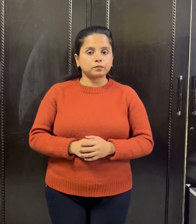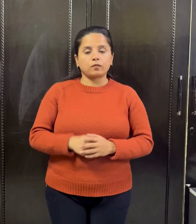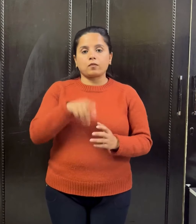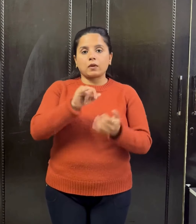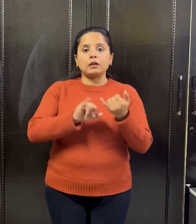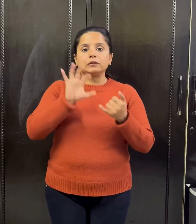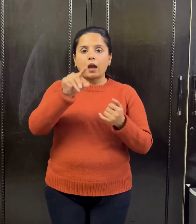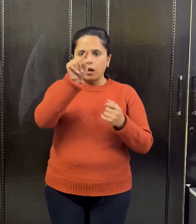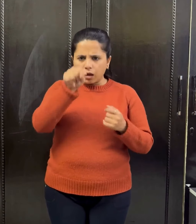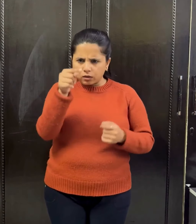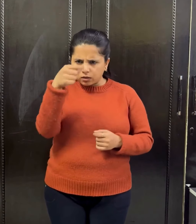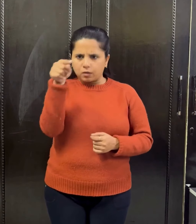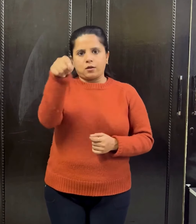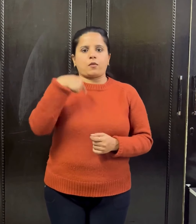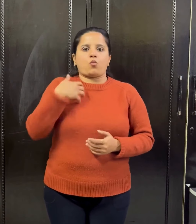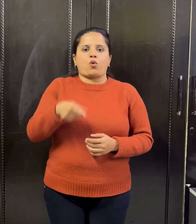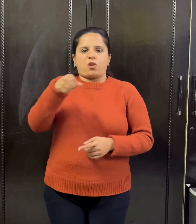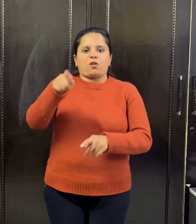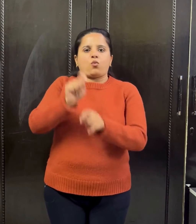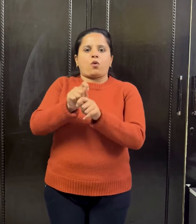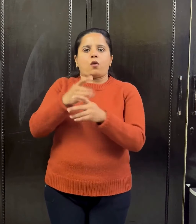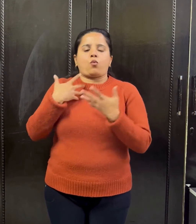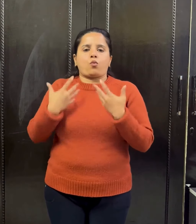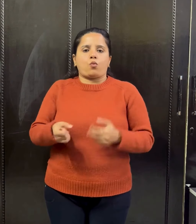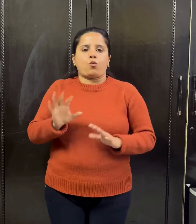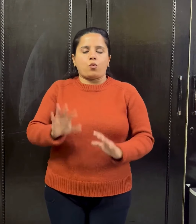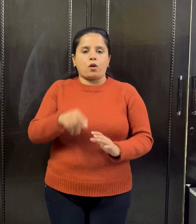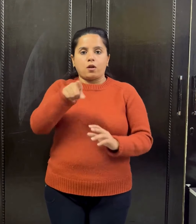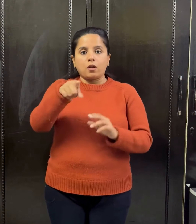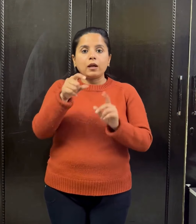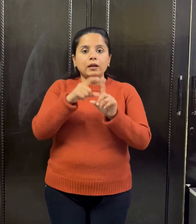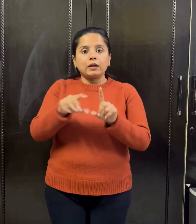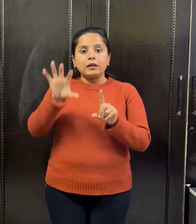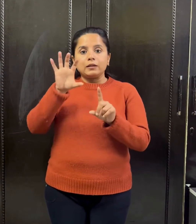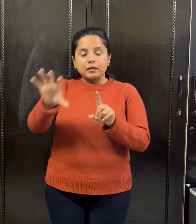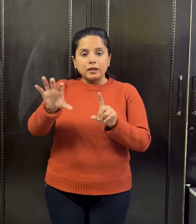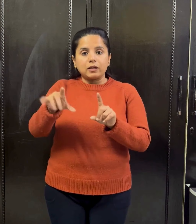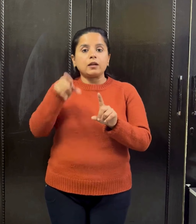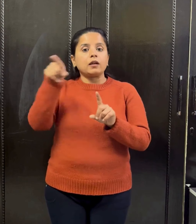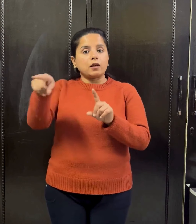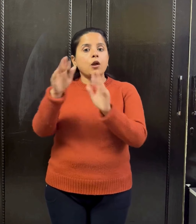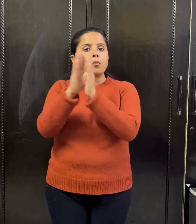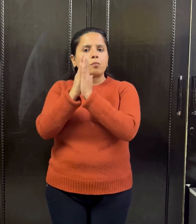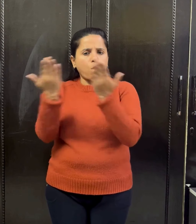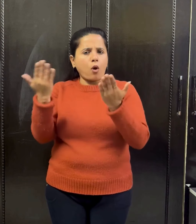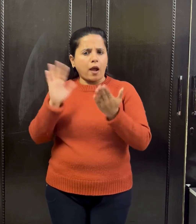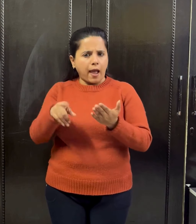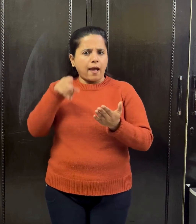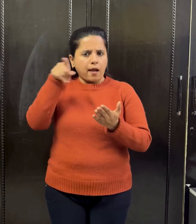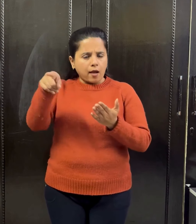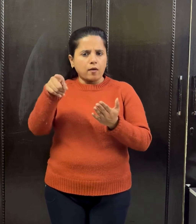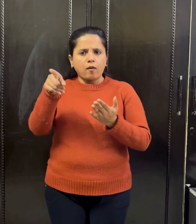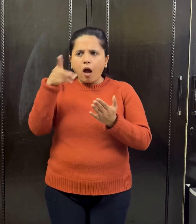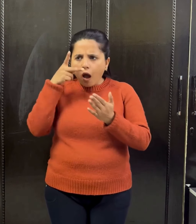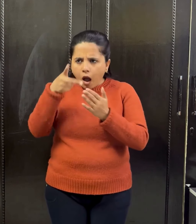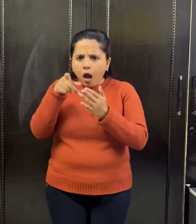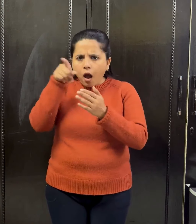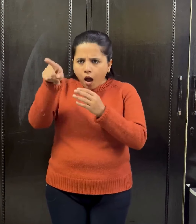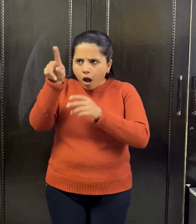सिलेक्ट करें और ब्लॉक का डिटेल डिस्ट्रिक्ट हैंडबुक मैनुअल में चेक करके उसका नाम लिखें।